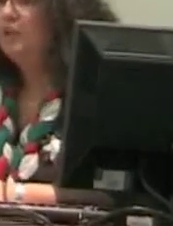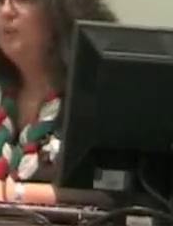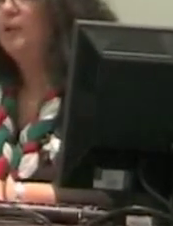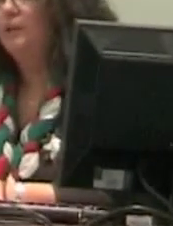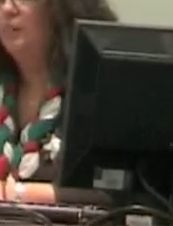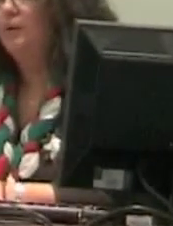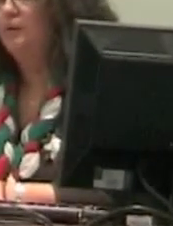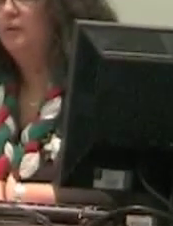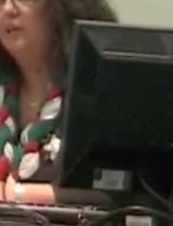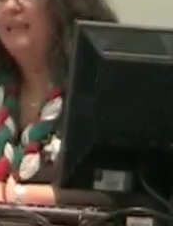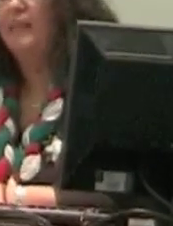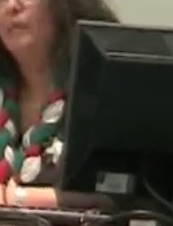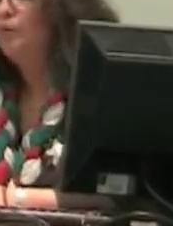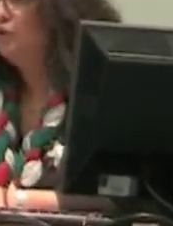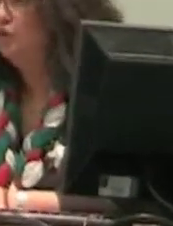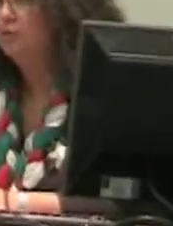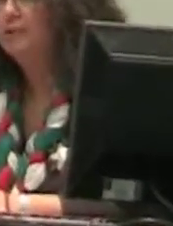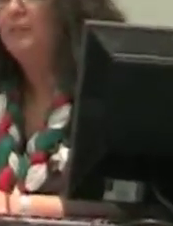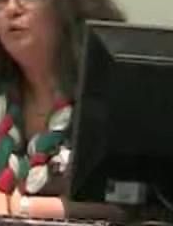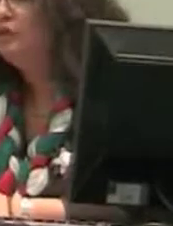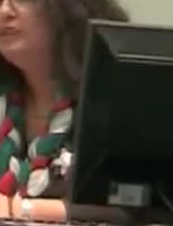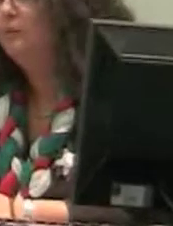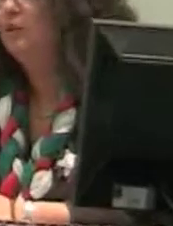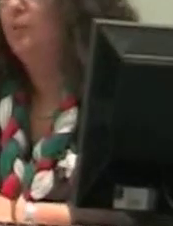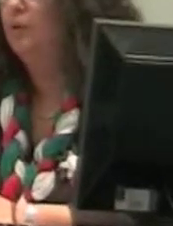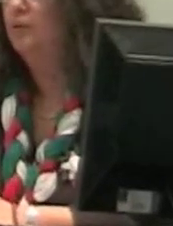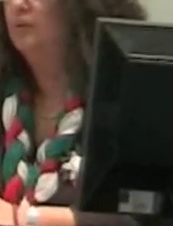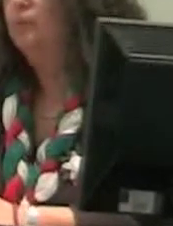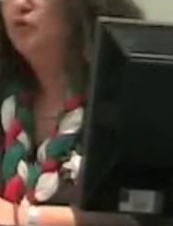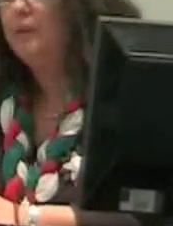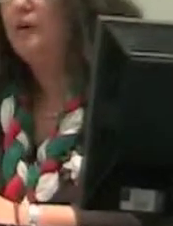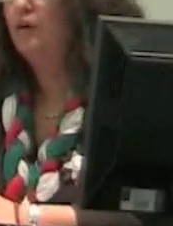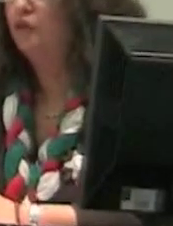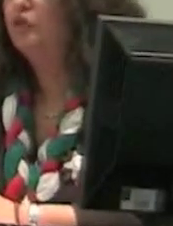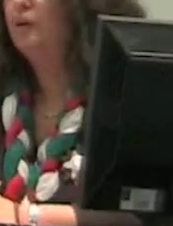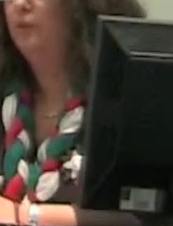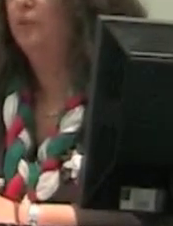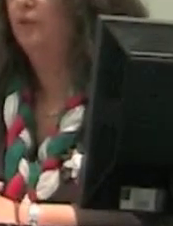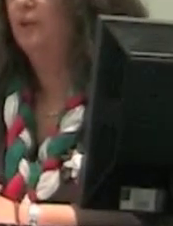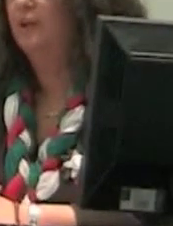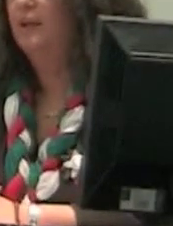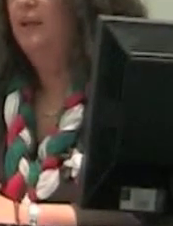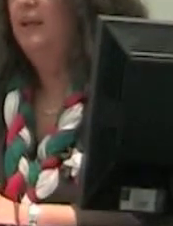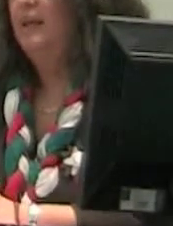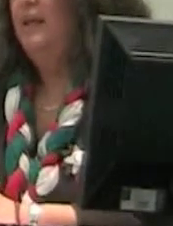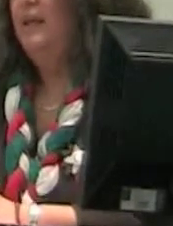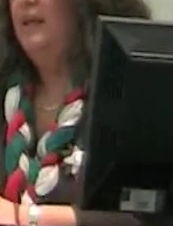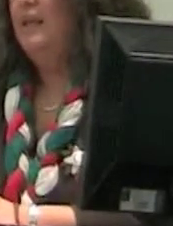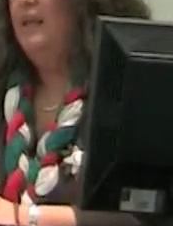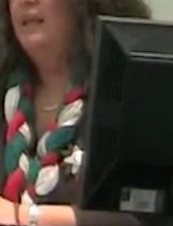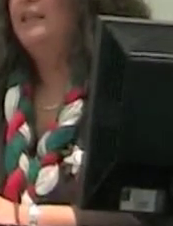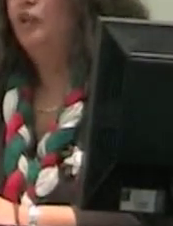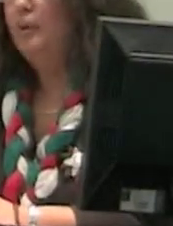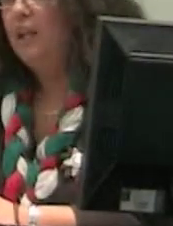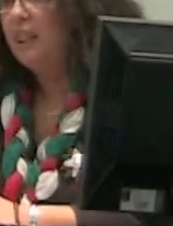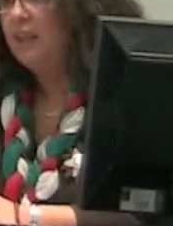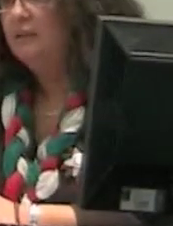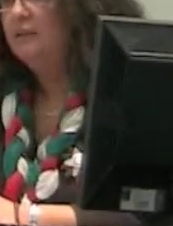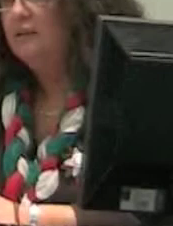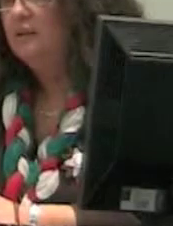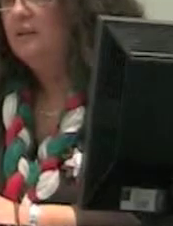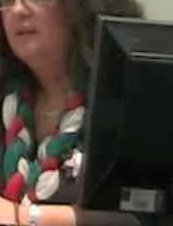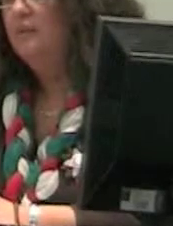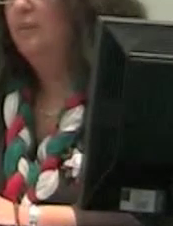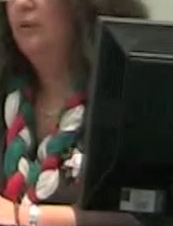a que luchéis por este pueblo, que da mucho, da muchísimo este pueblo, mucho más de lo que nosotros le podemos dar, que se lo